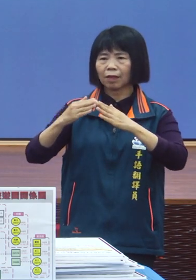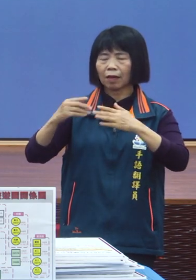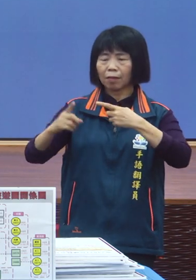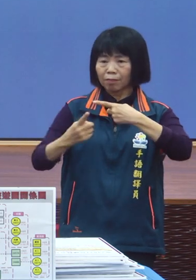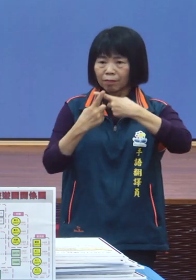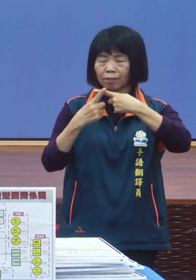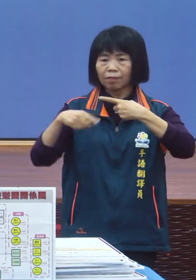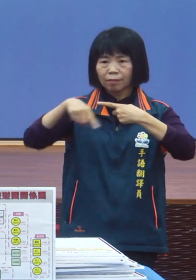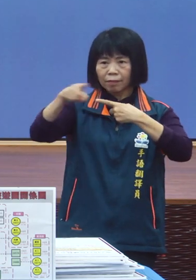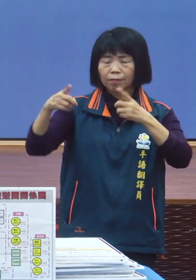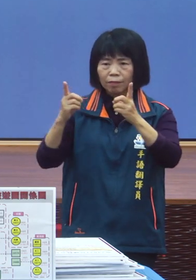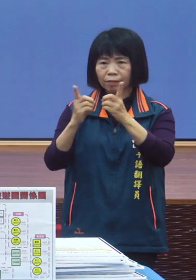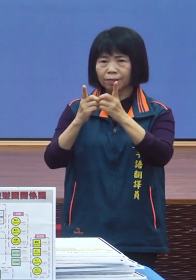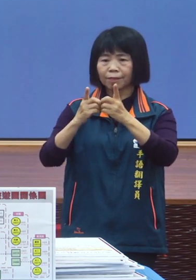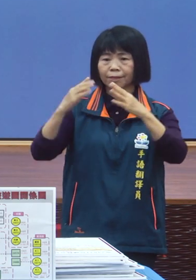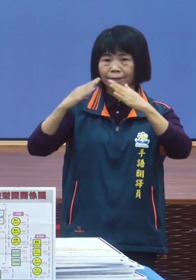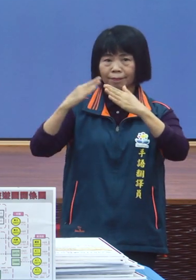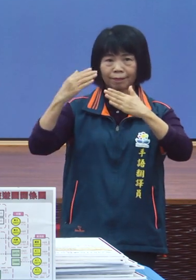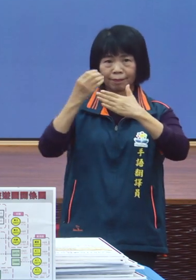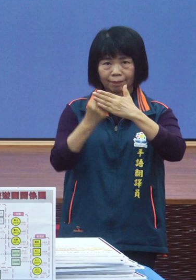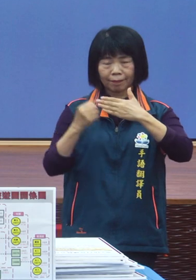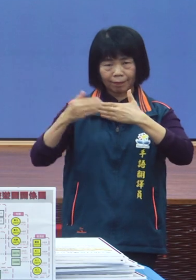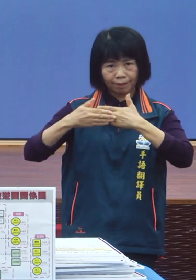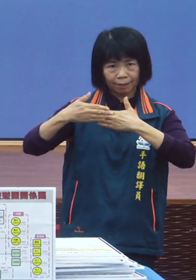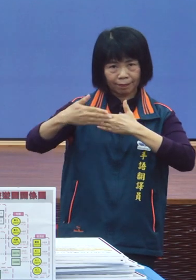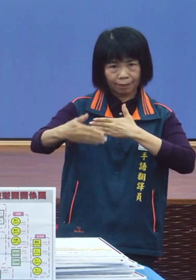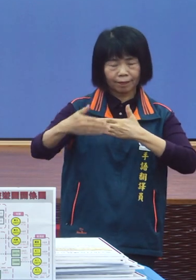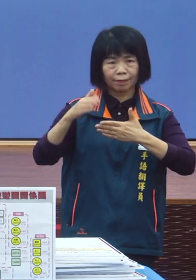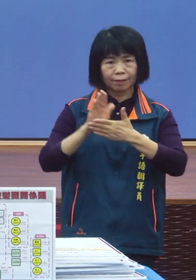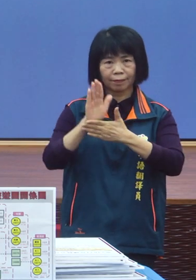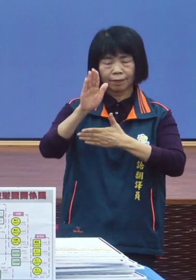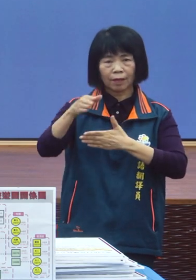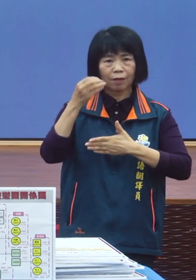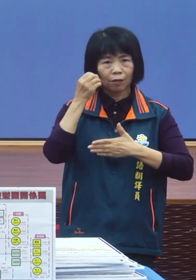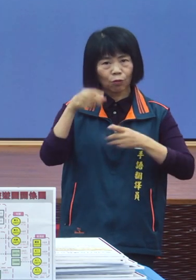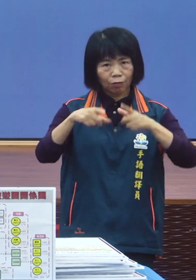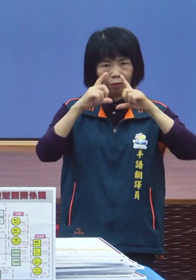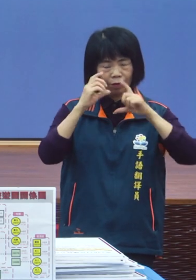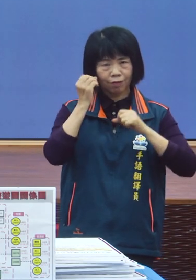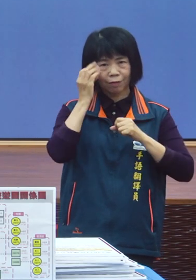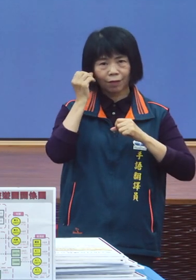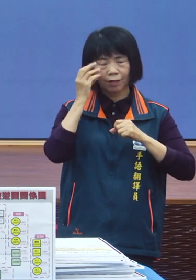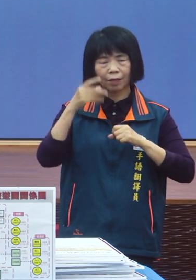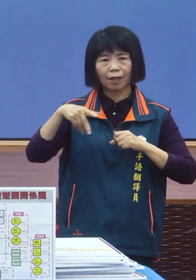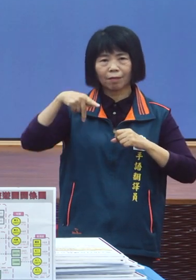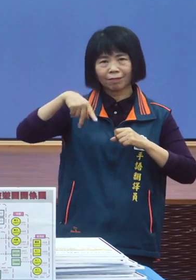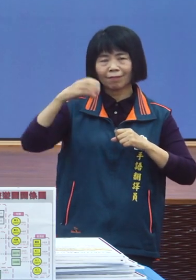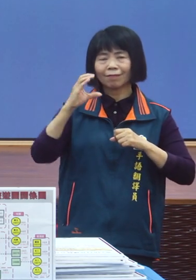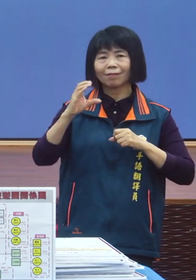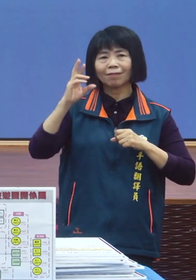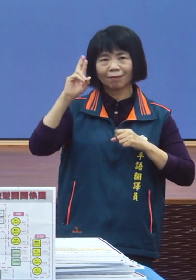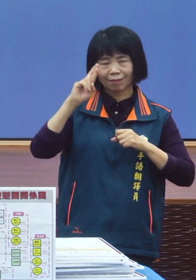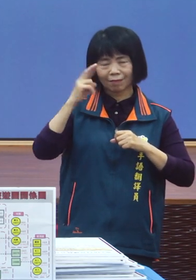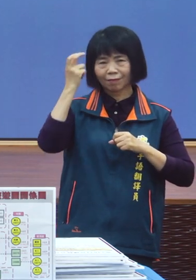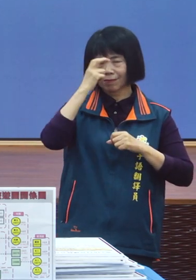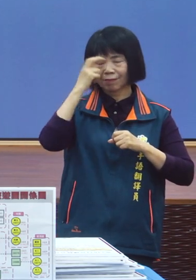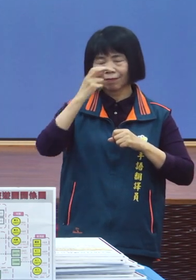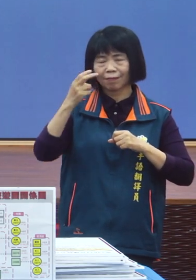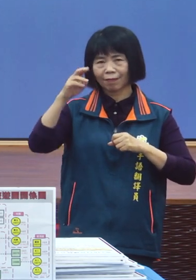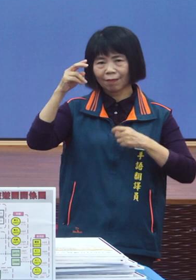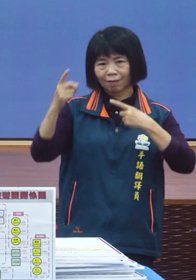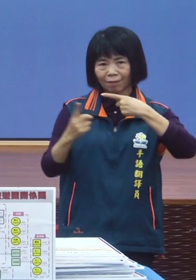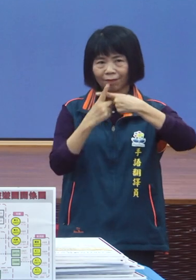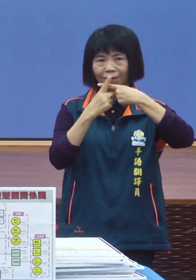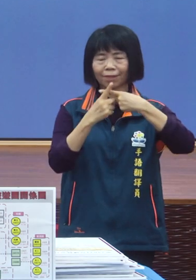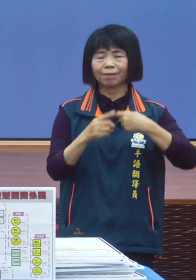触，被框列为居家隔离，然后呢在我们花莲在做PCR确诊的个案。那另外